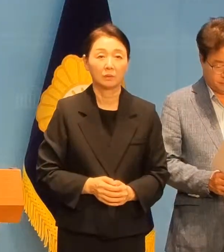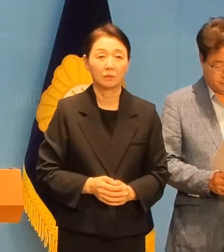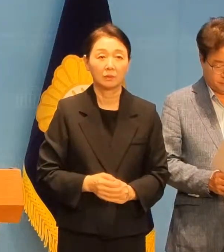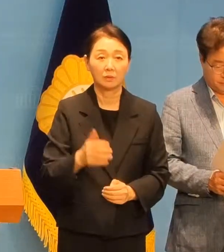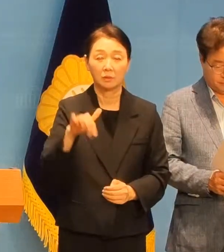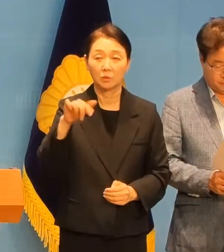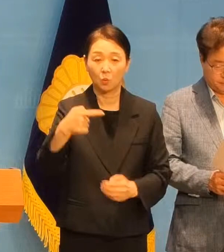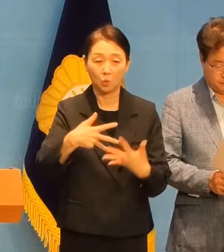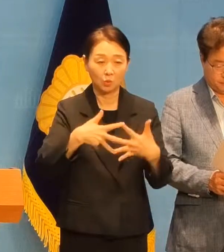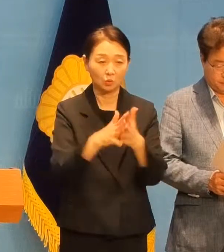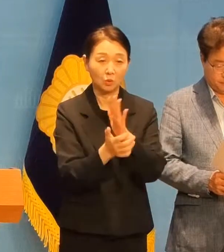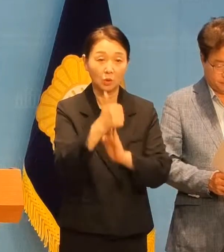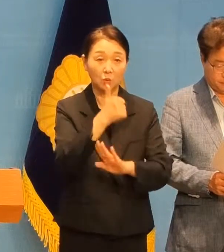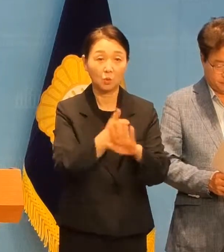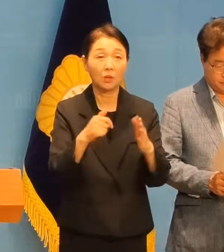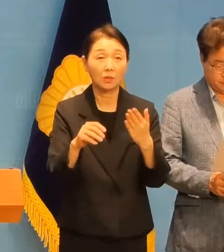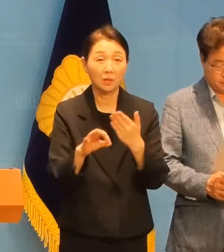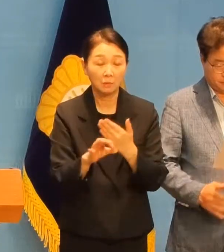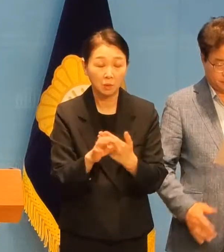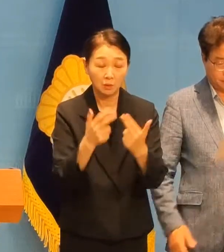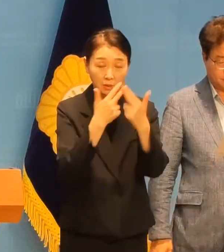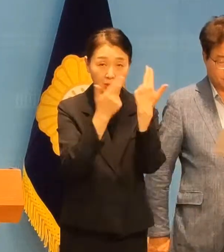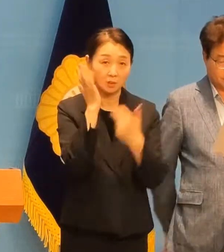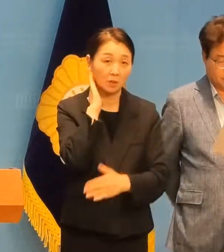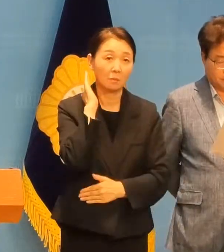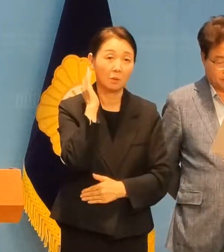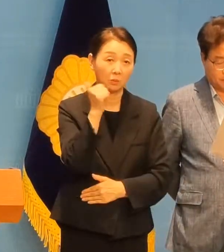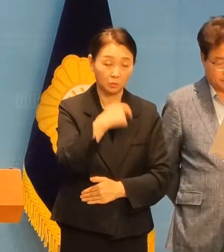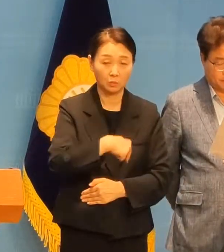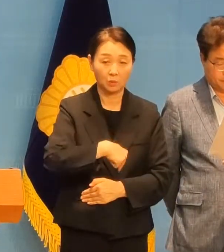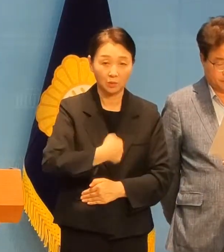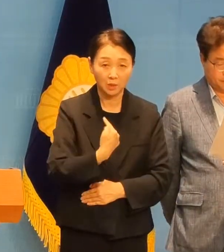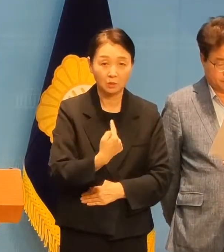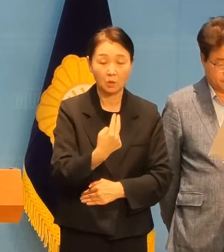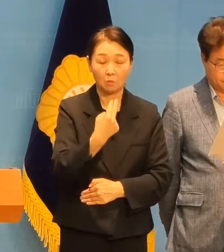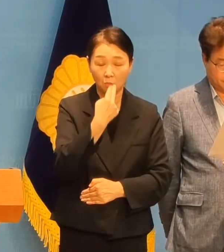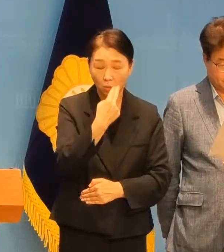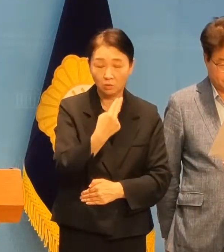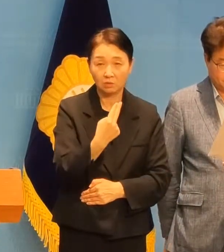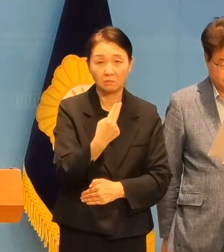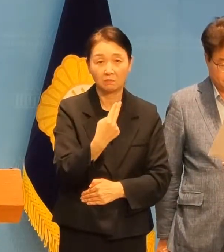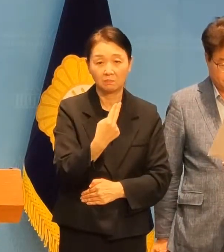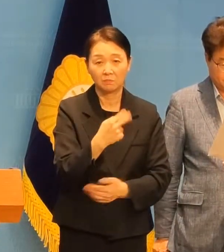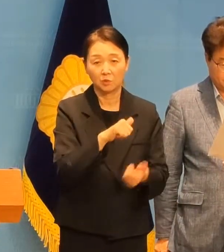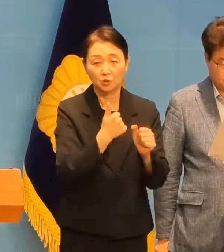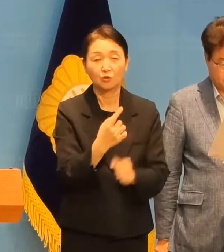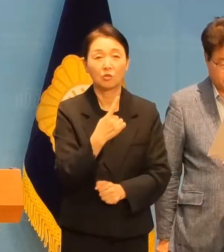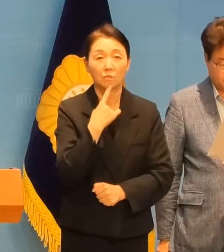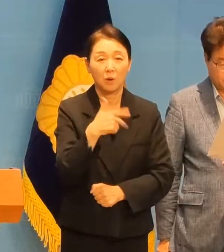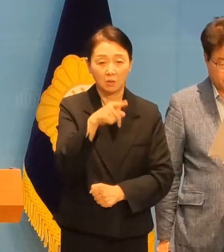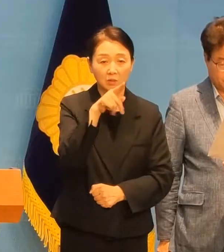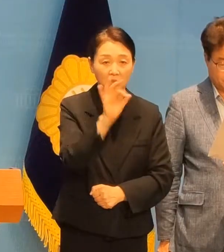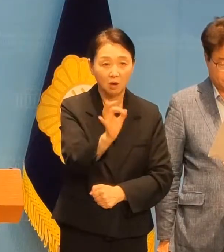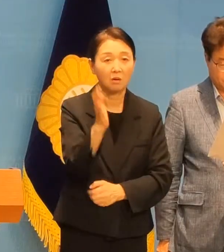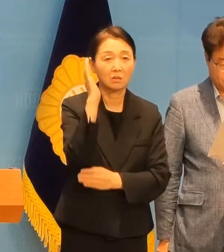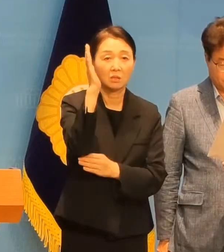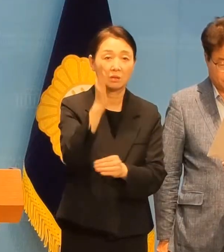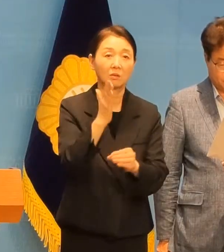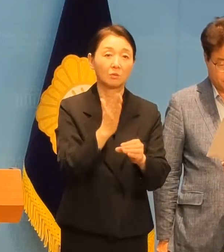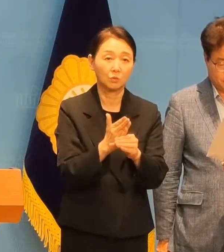수첩이 성공했다면 이재명 대통령도 자신도 목숨을 잃을 뻔했다는 정청래 대표의 연설